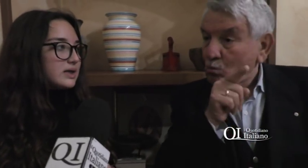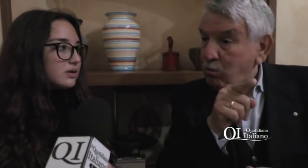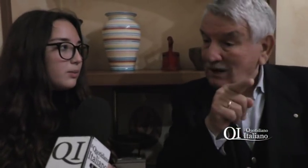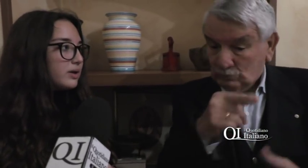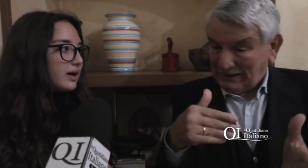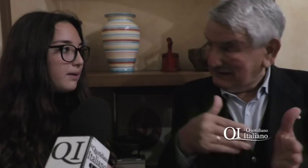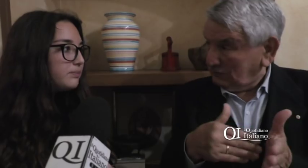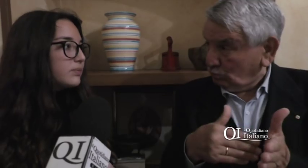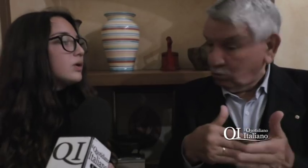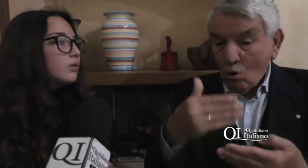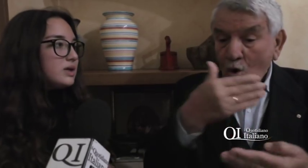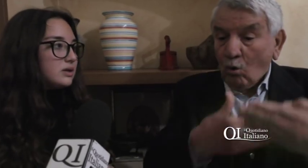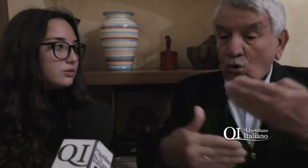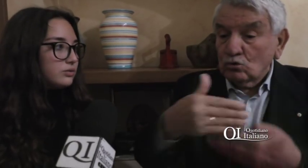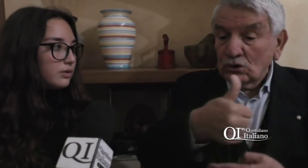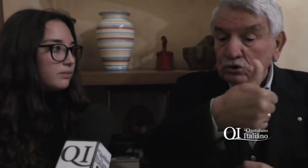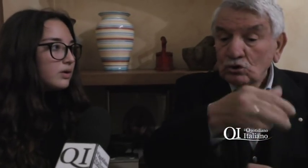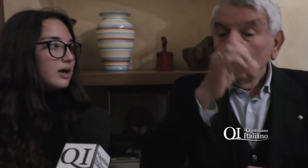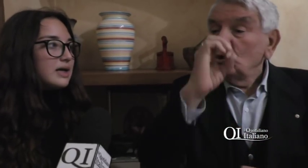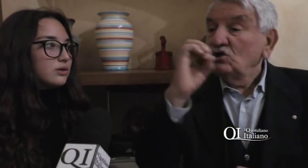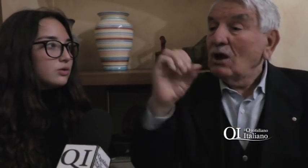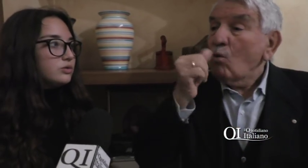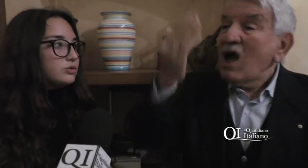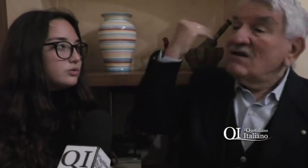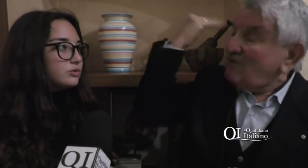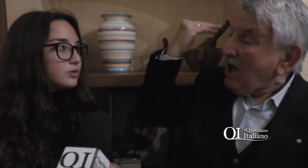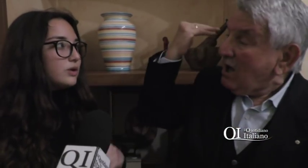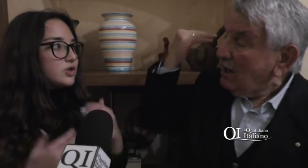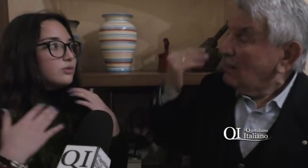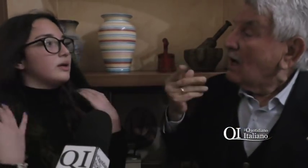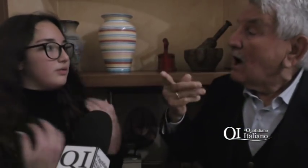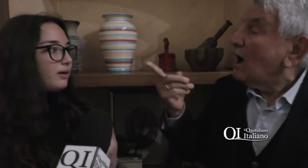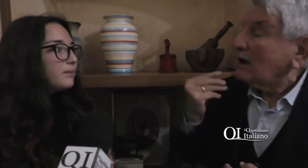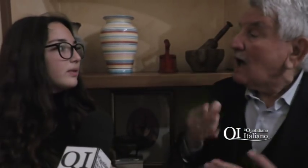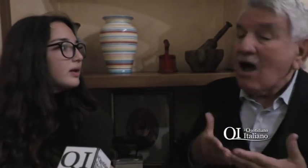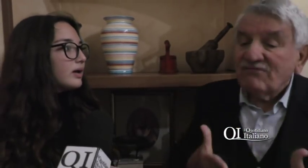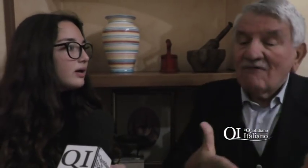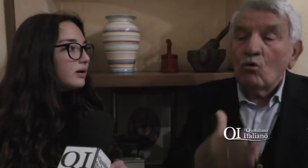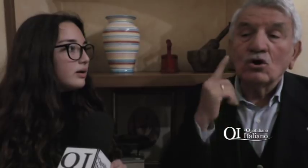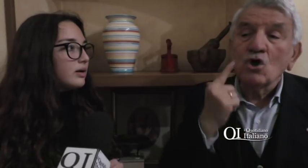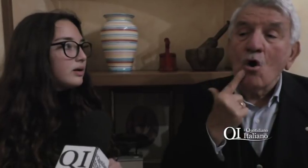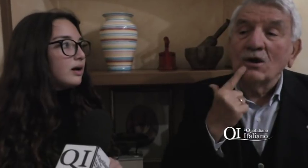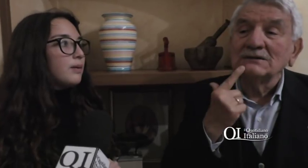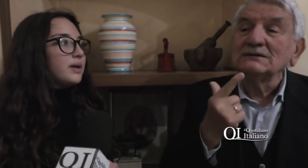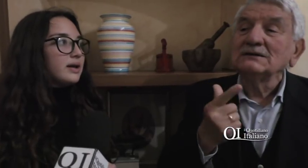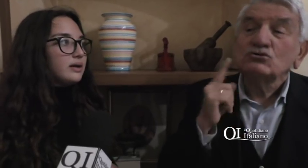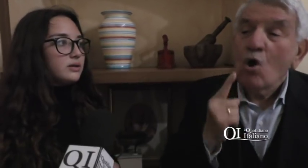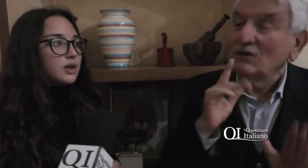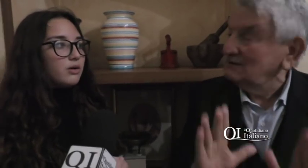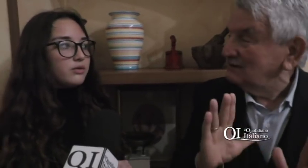protestano perché quell'istituto è stato costruito 100 anni fa a favore sordi, per diciamo a favore